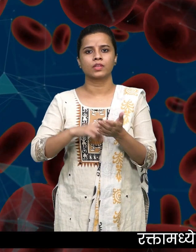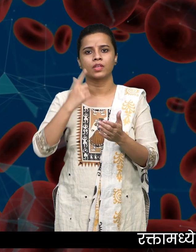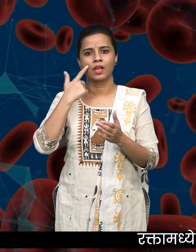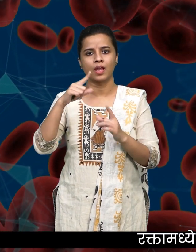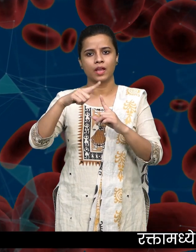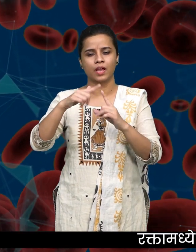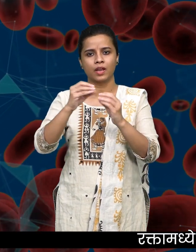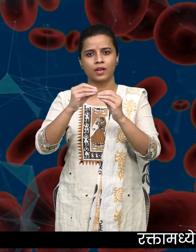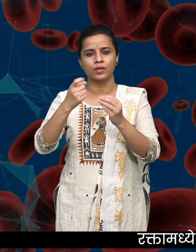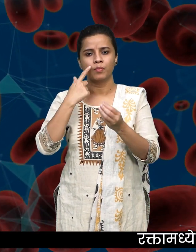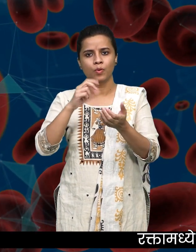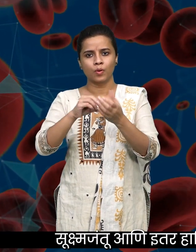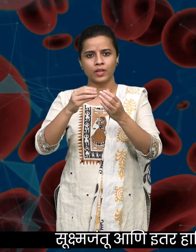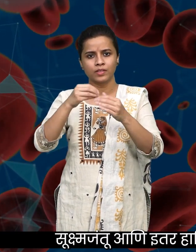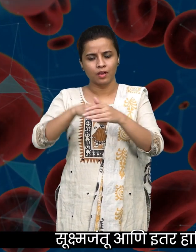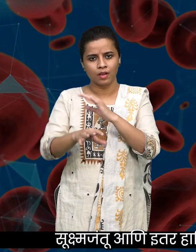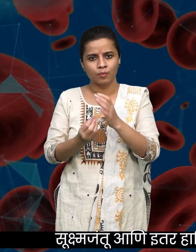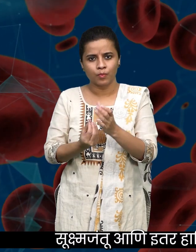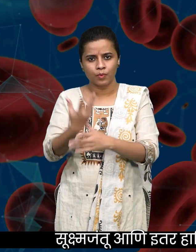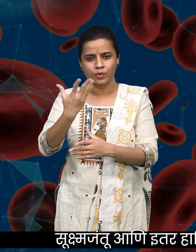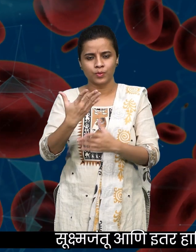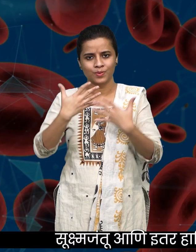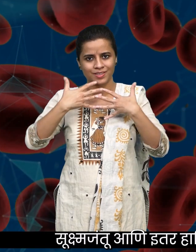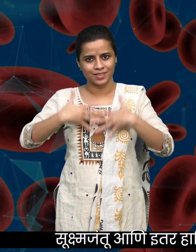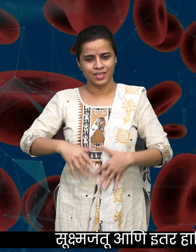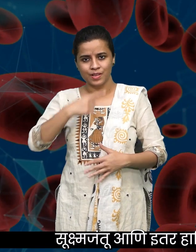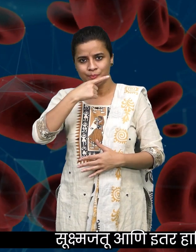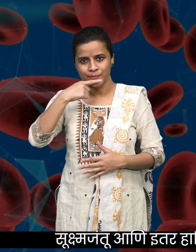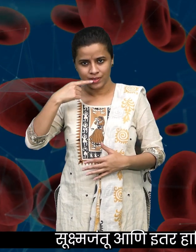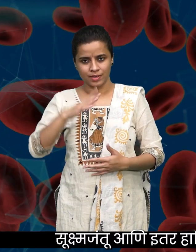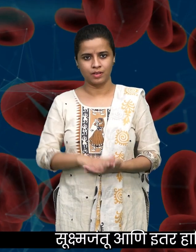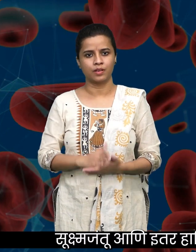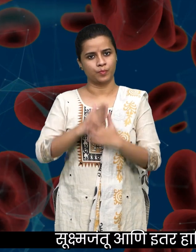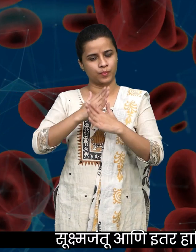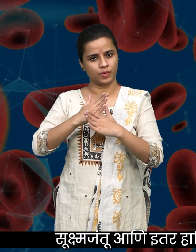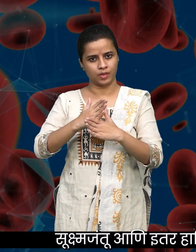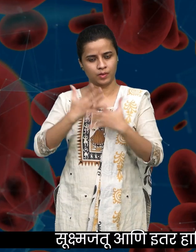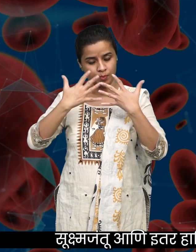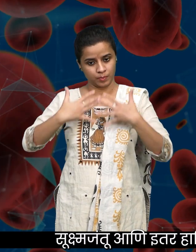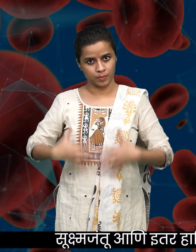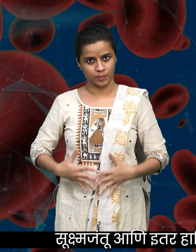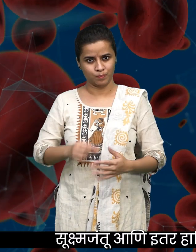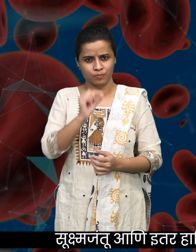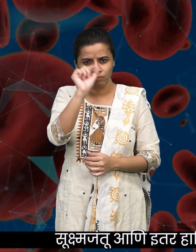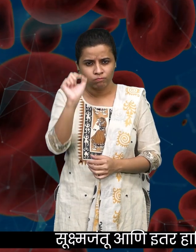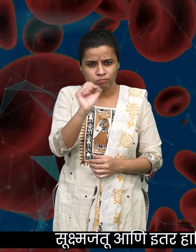रक्तामध्ये अँटीबॉडीज तयार होतात आणि सूक्ष्म जंतू आणि इतर हानिकारक कणांपासून शरीराचे संरक्षण करतात.